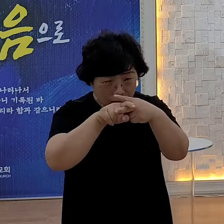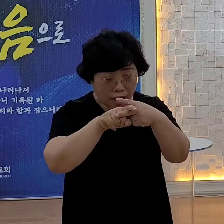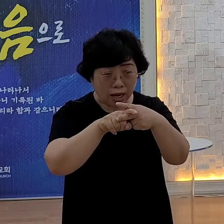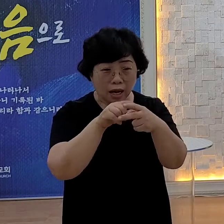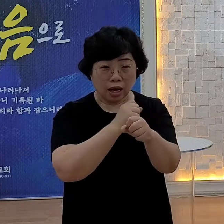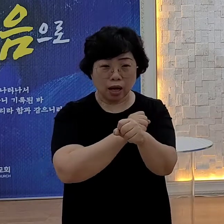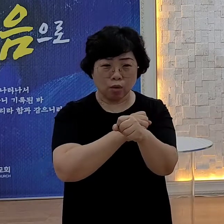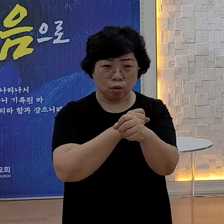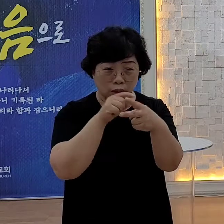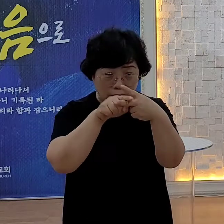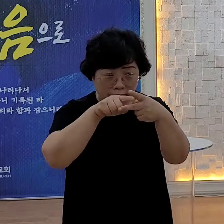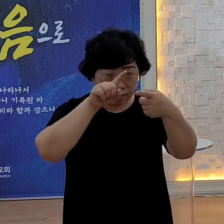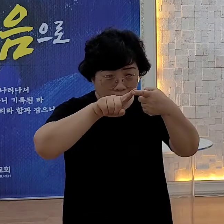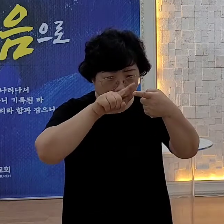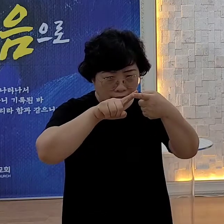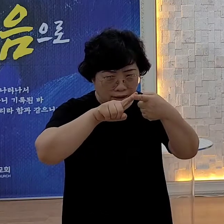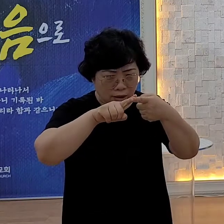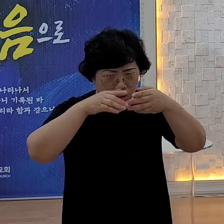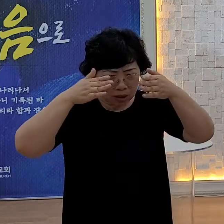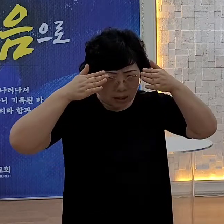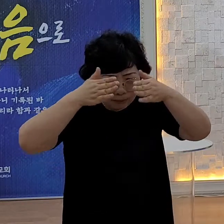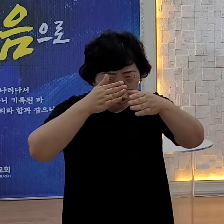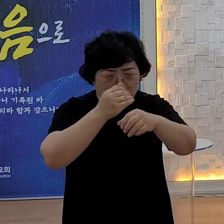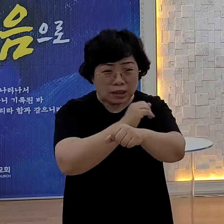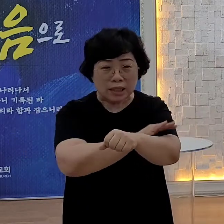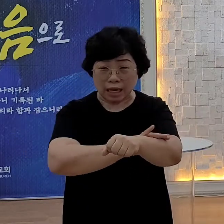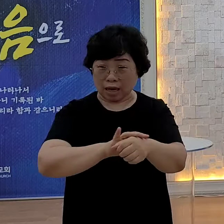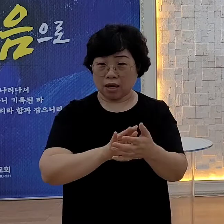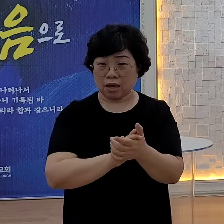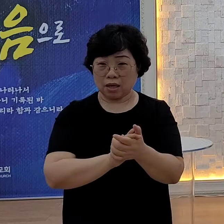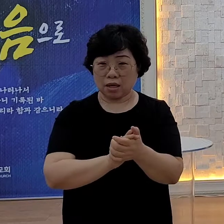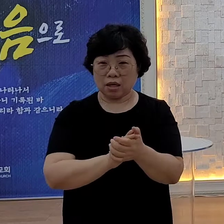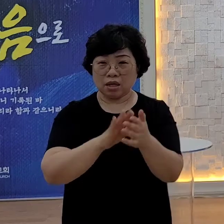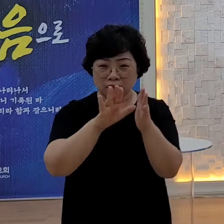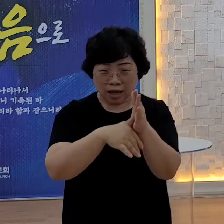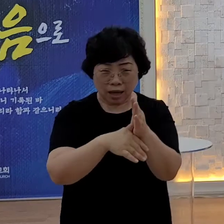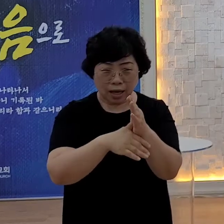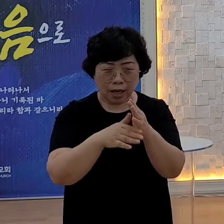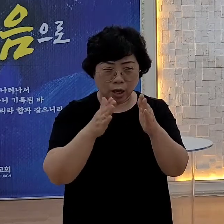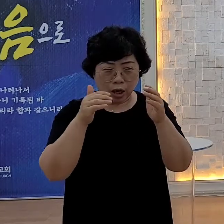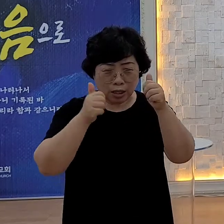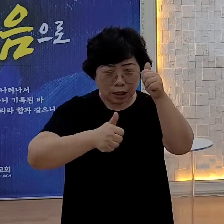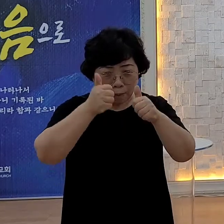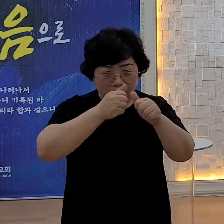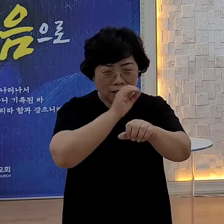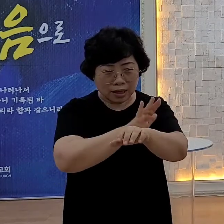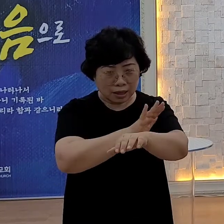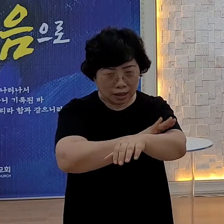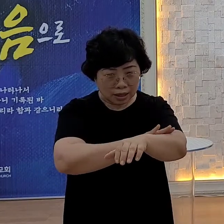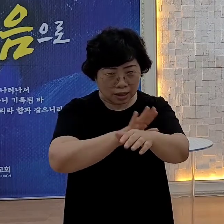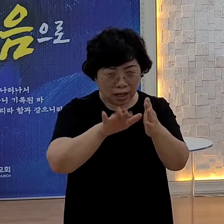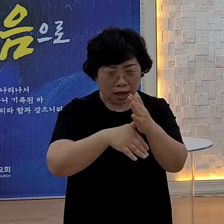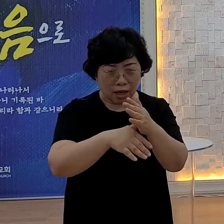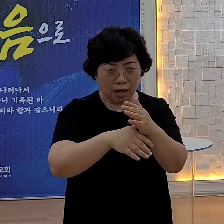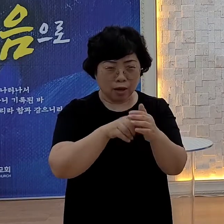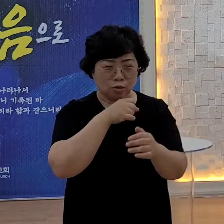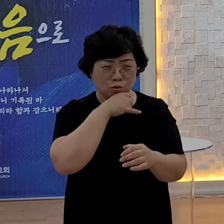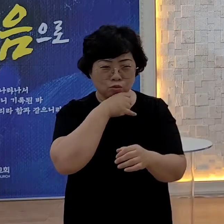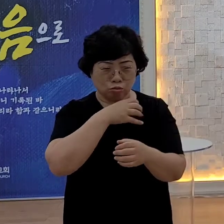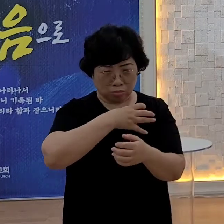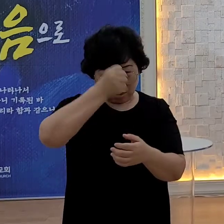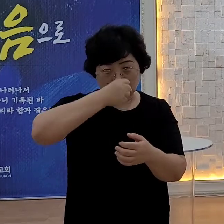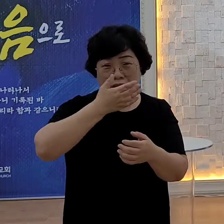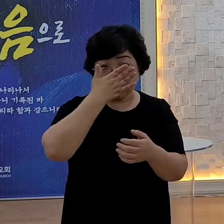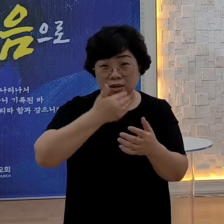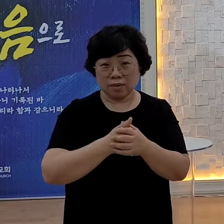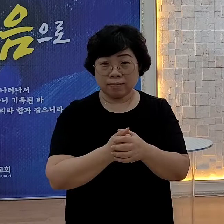딱 짚어서 한 번 더 훑어보면 좋은 성적을 거둘 수가 있는 것이죠. 그래서 오늘